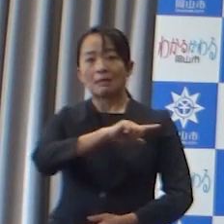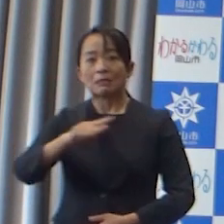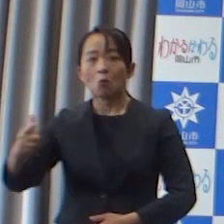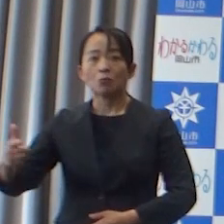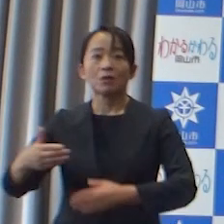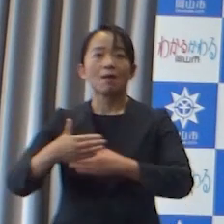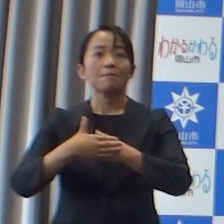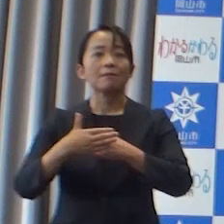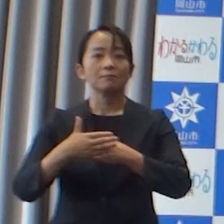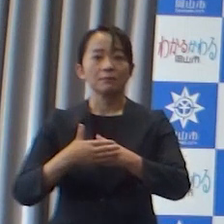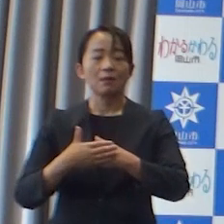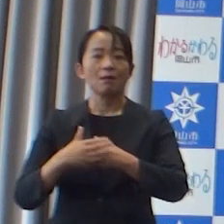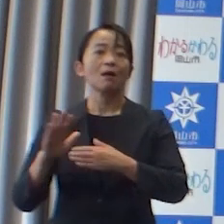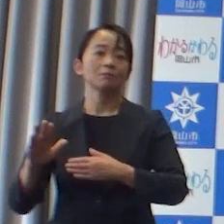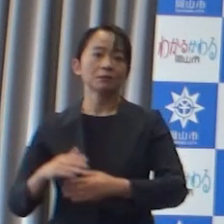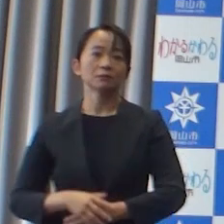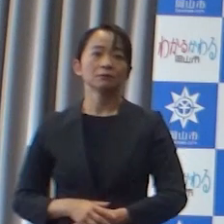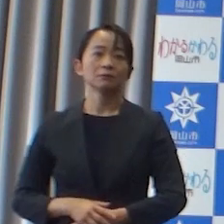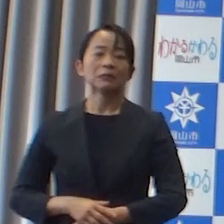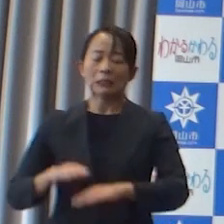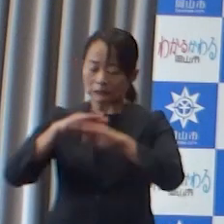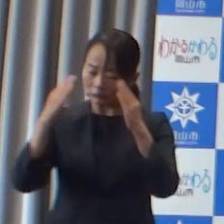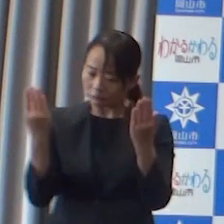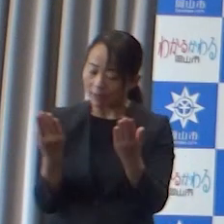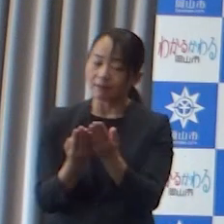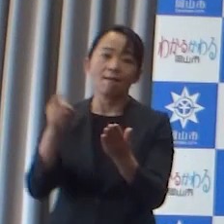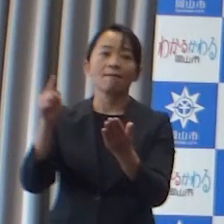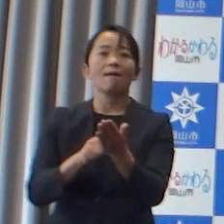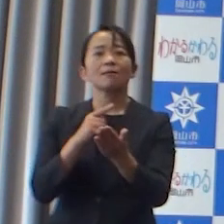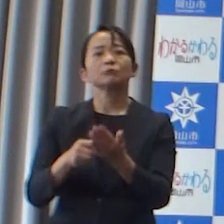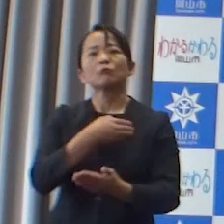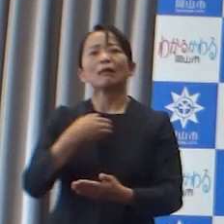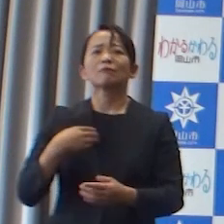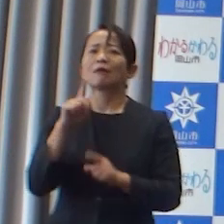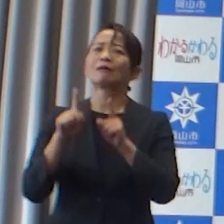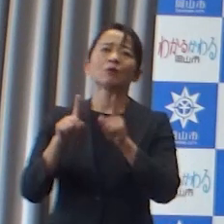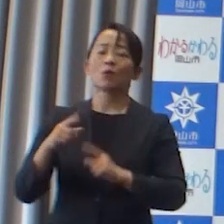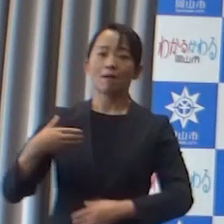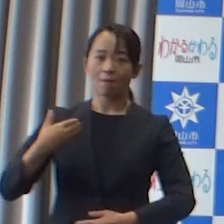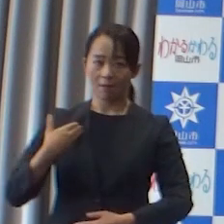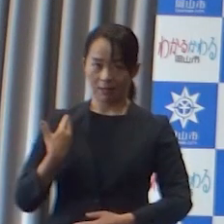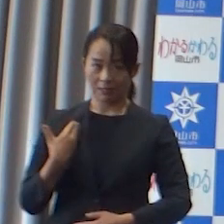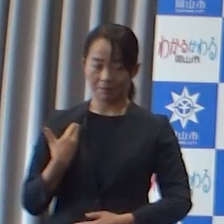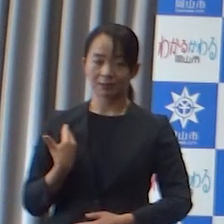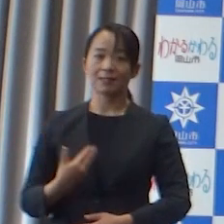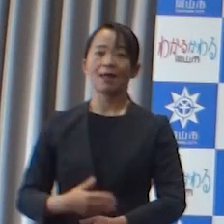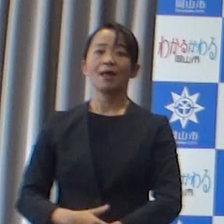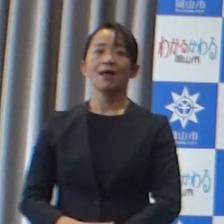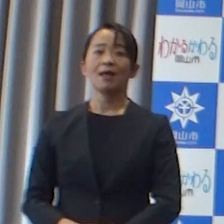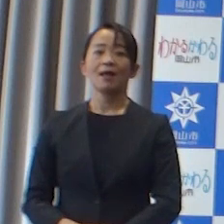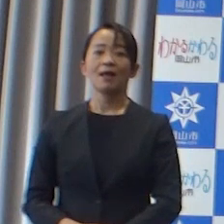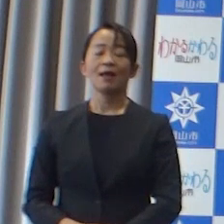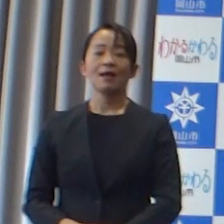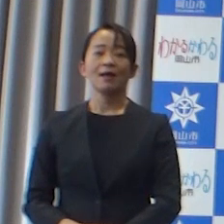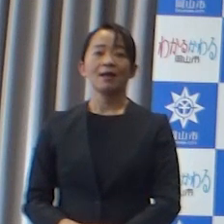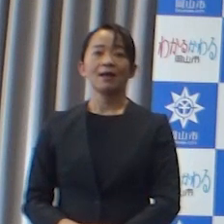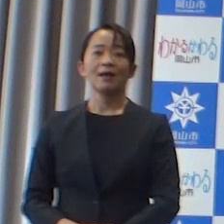わたります。まあ、全てが決着するかどうかはよく分かりませんけれども、